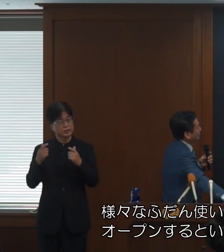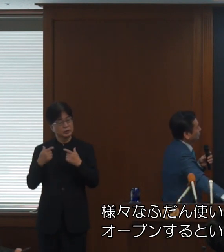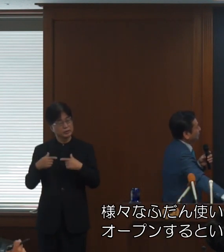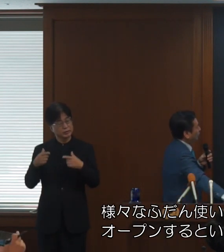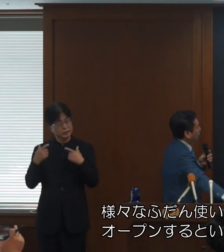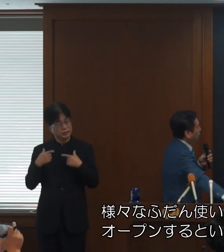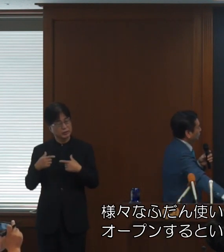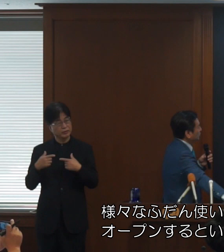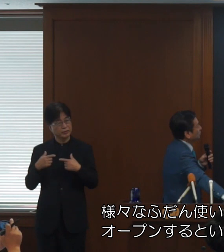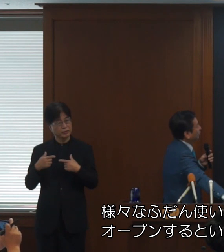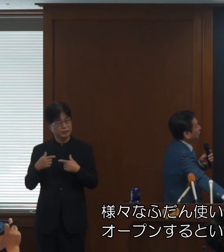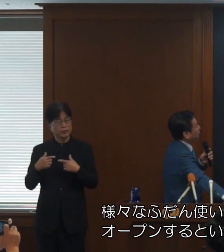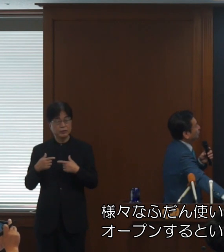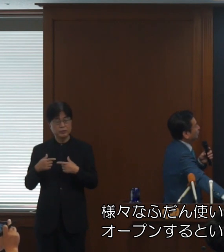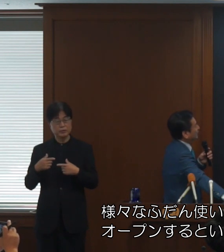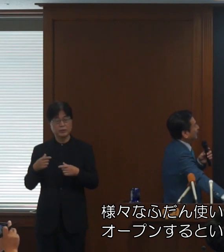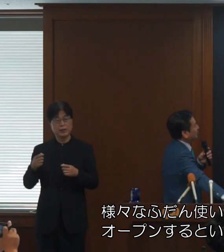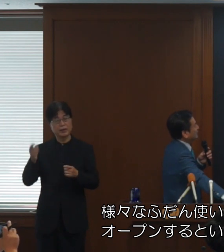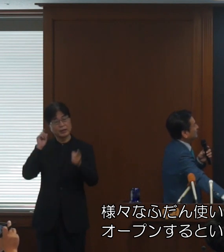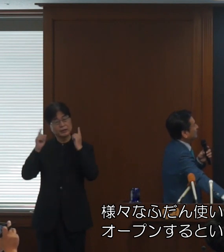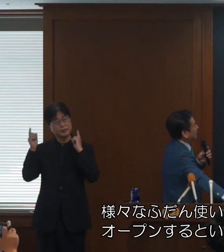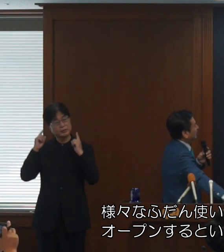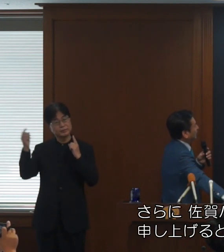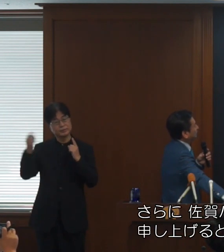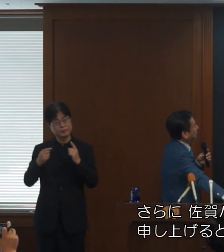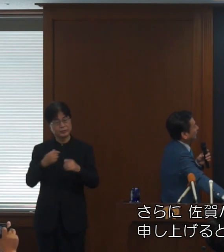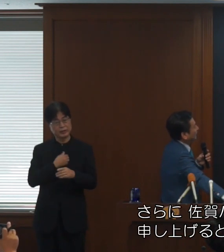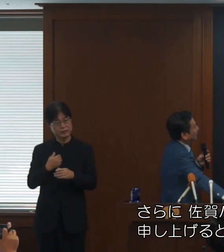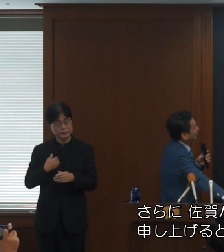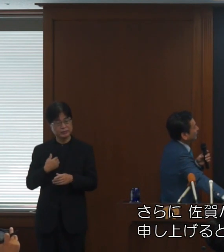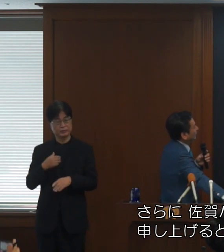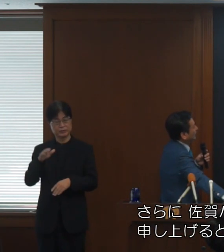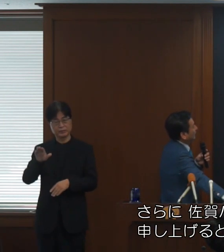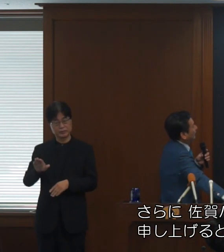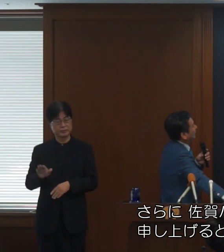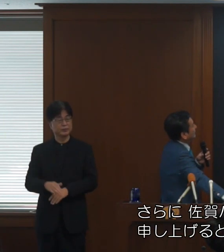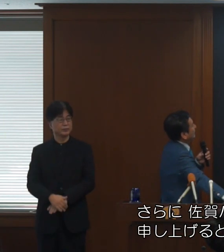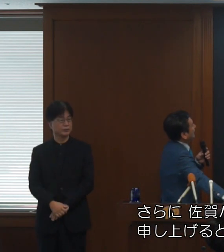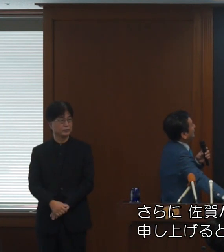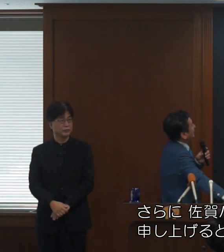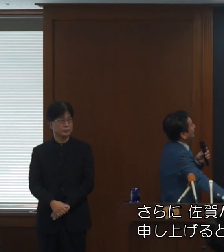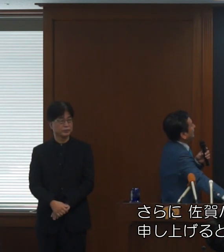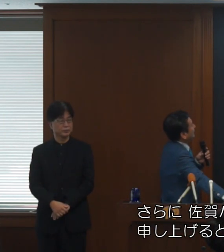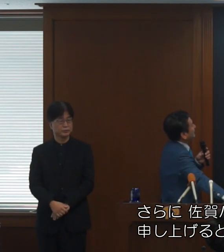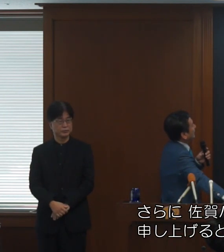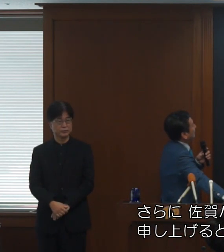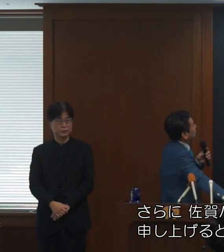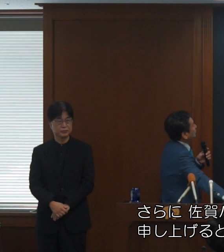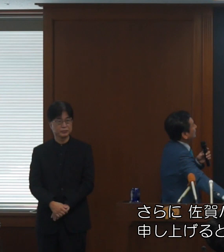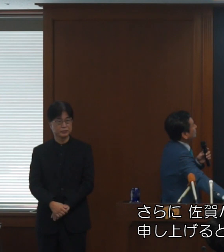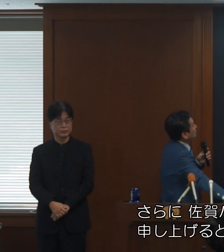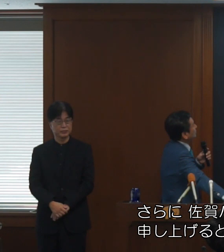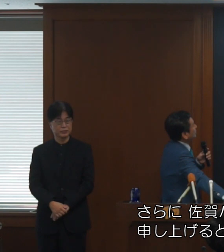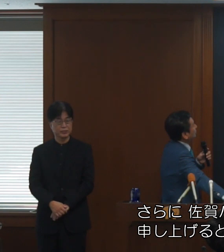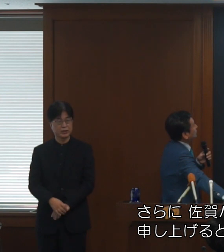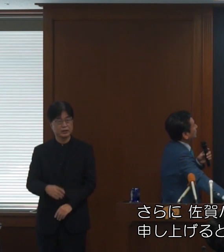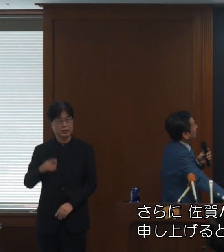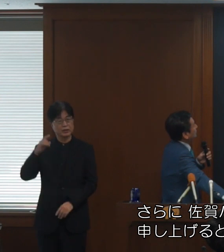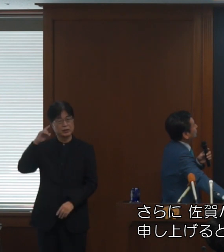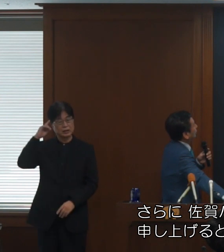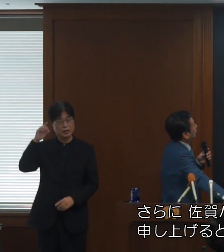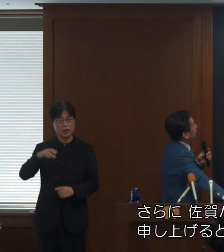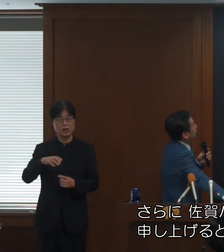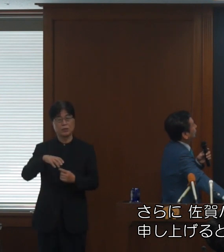ショップもオープンするということになりますさらに酒バルーナーズについ